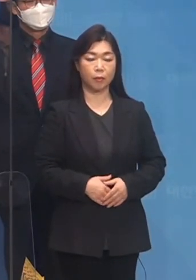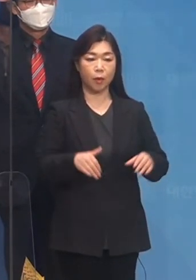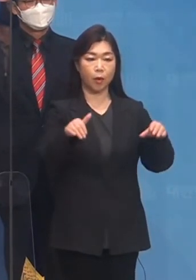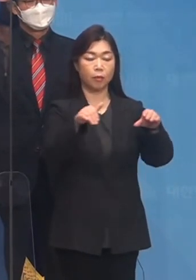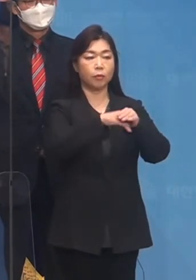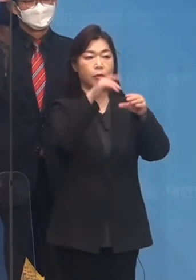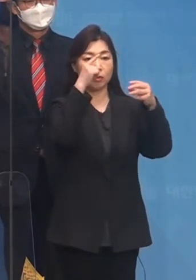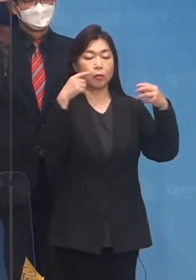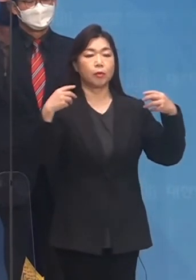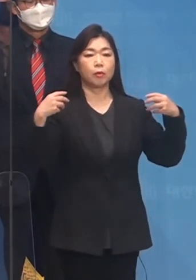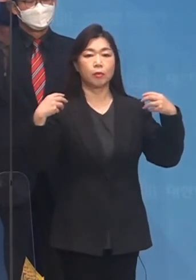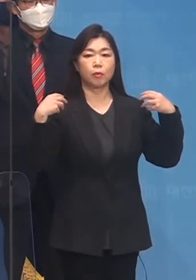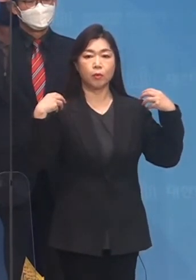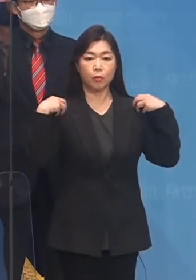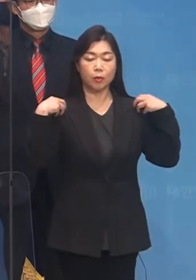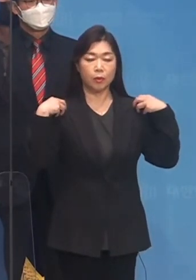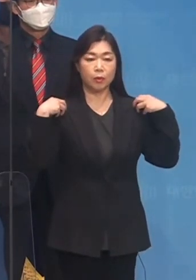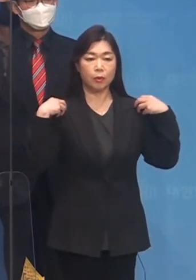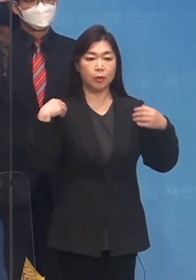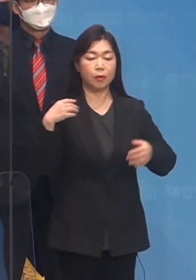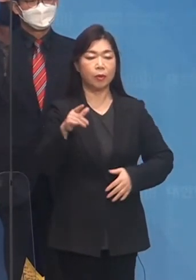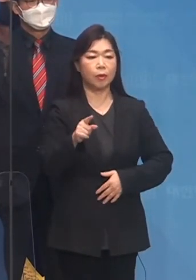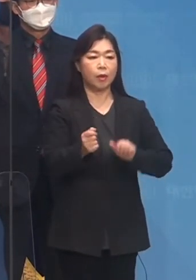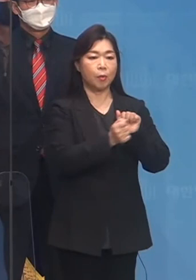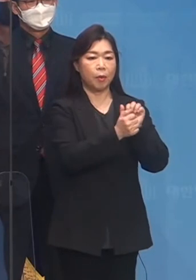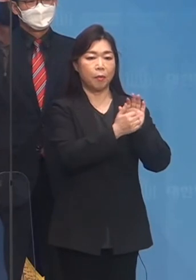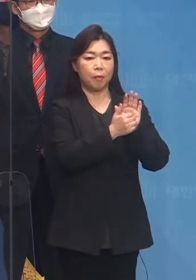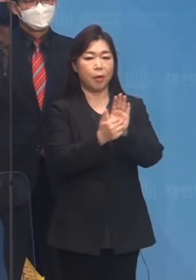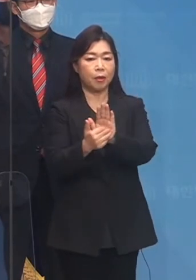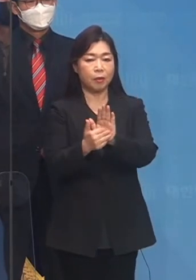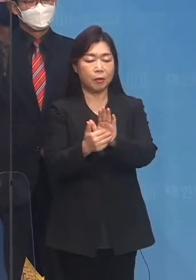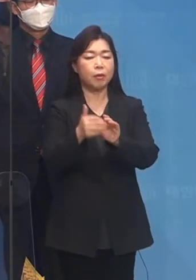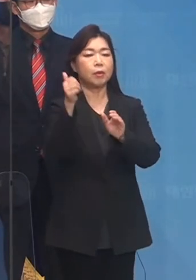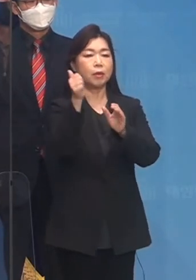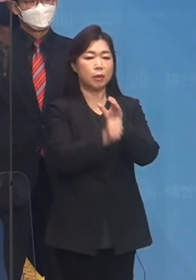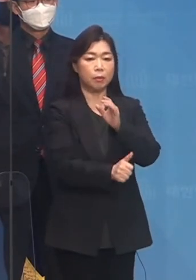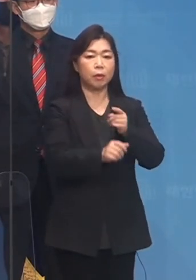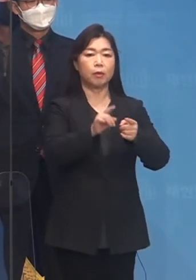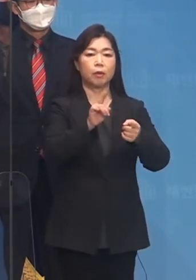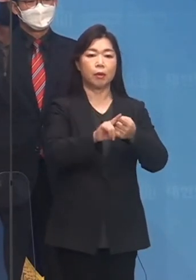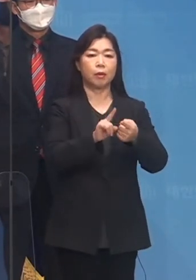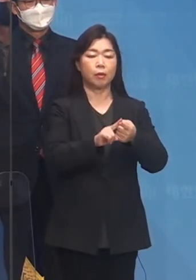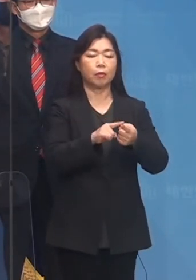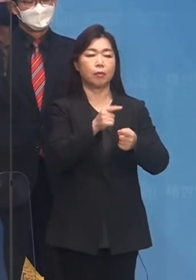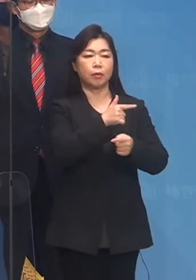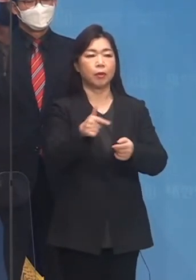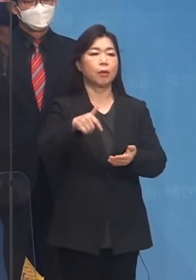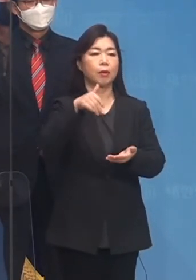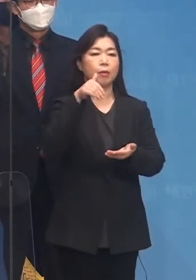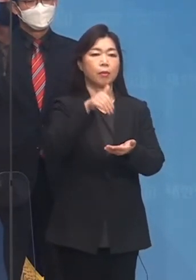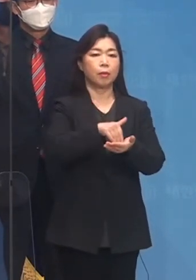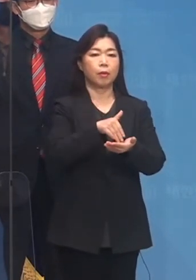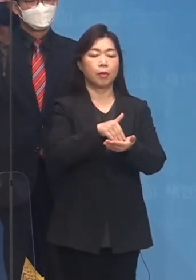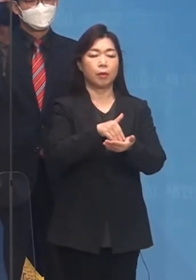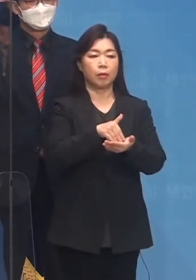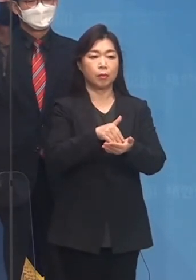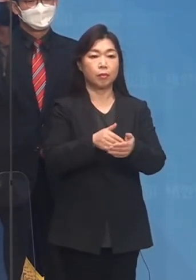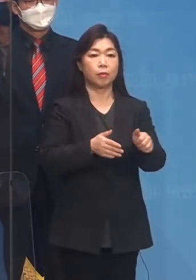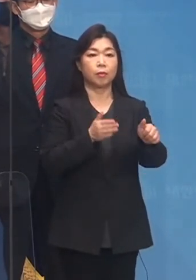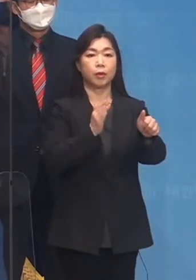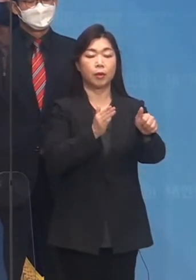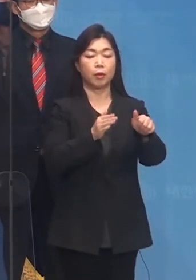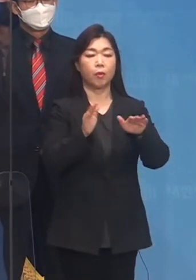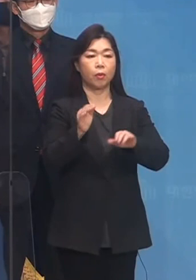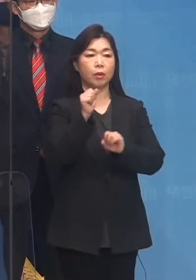문재인 정부는 쌍끌이 방역 실패에 대하여 대우각성하라. 오늘